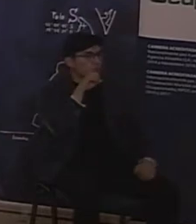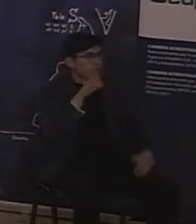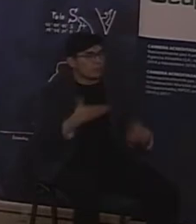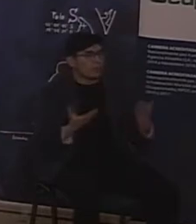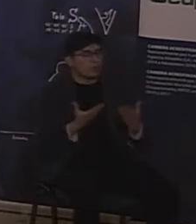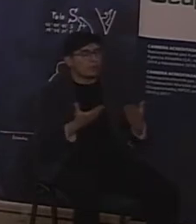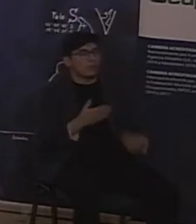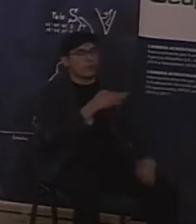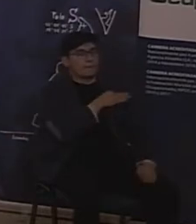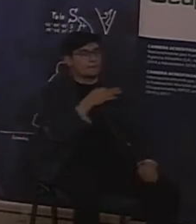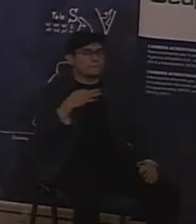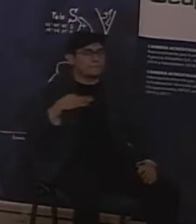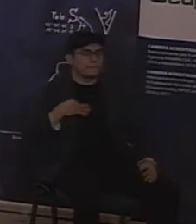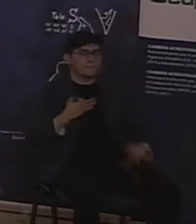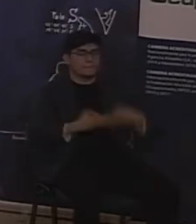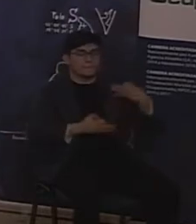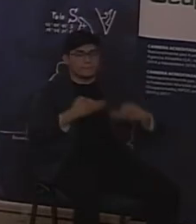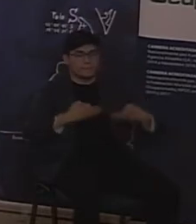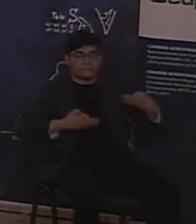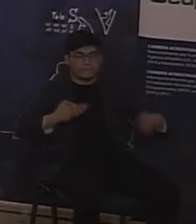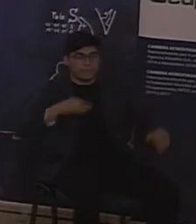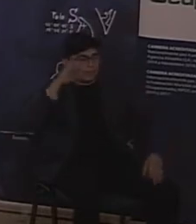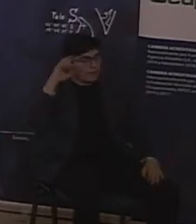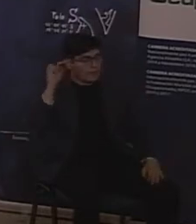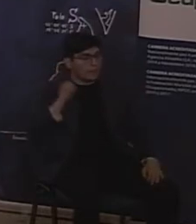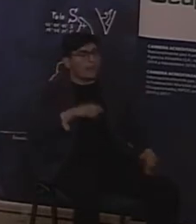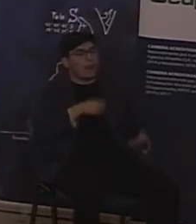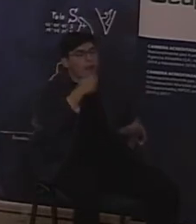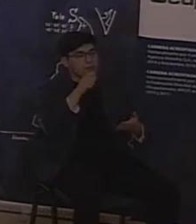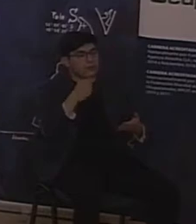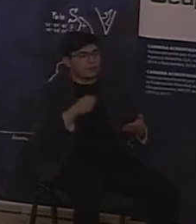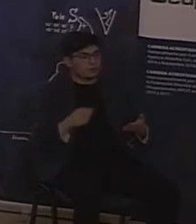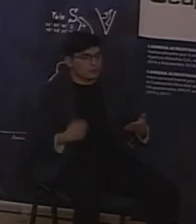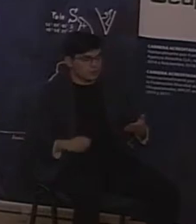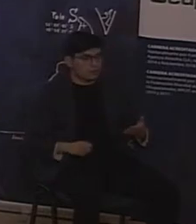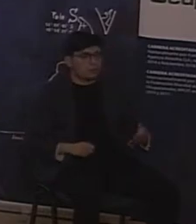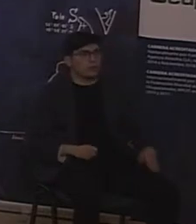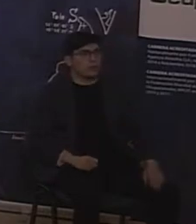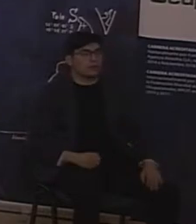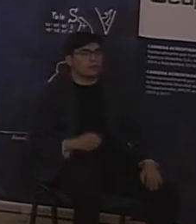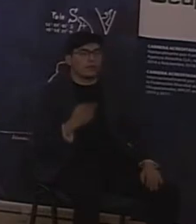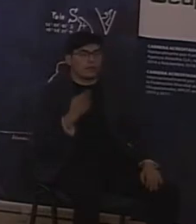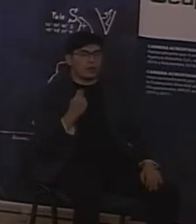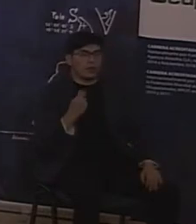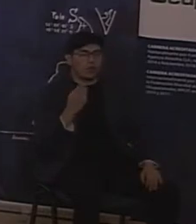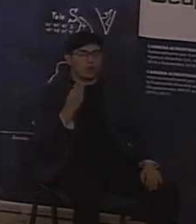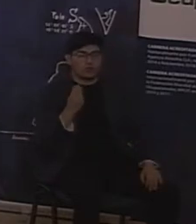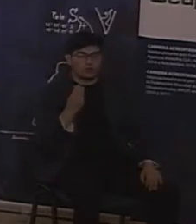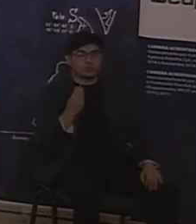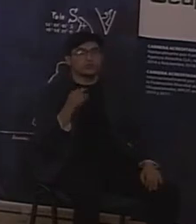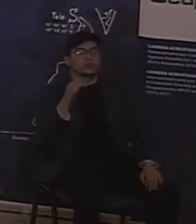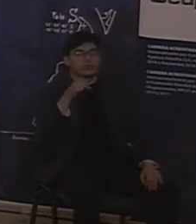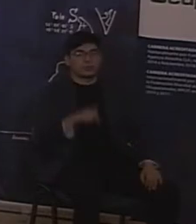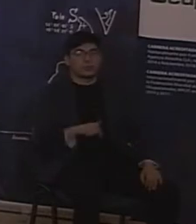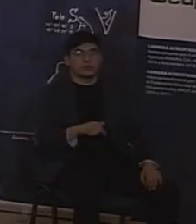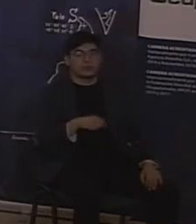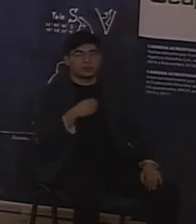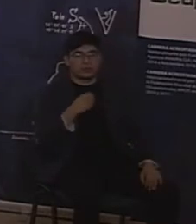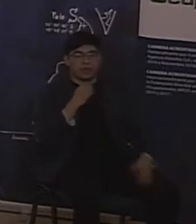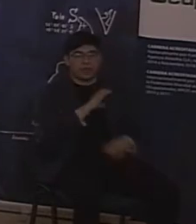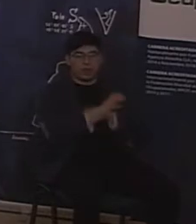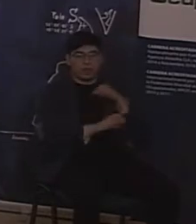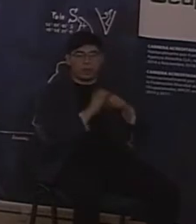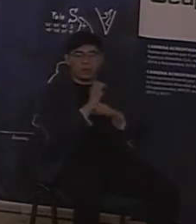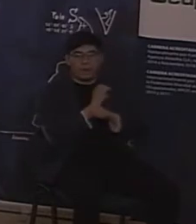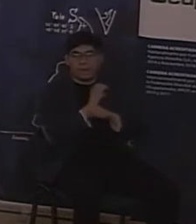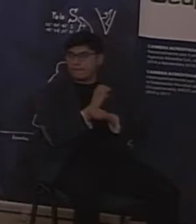justicia para ser examinada en los artículos 12 y 13 de esta convención relativos a la capacidad jurídica